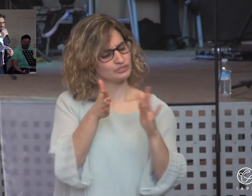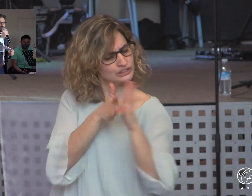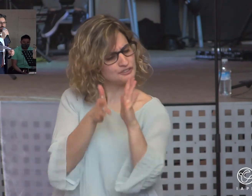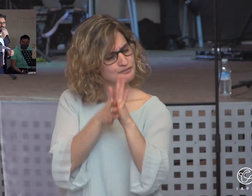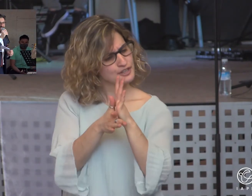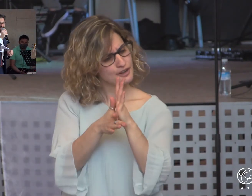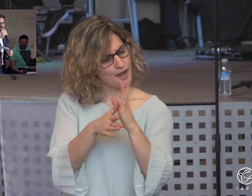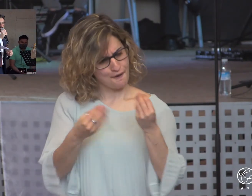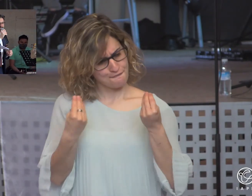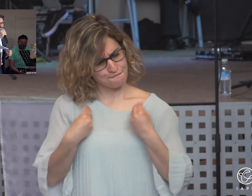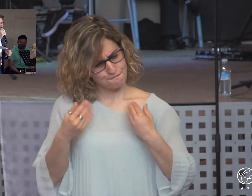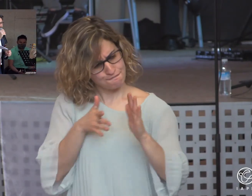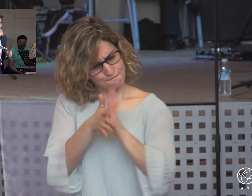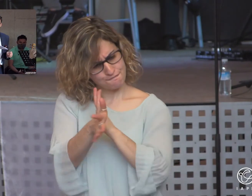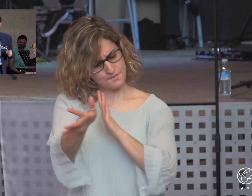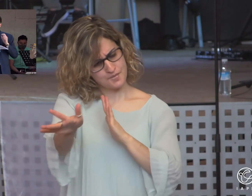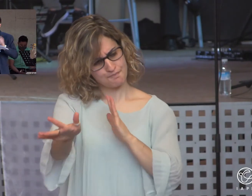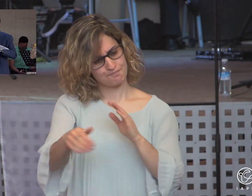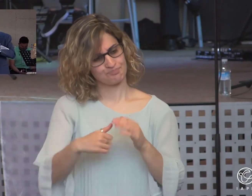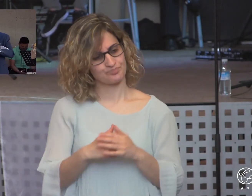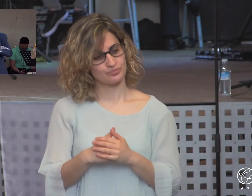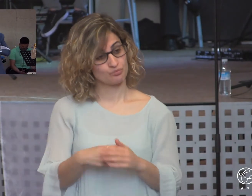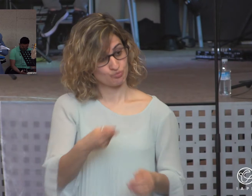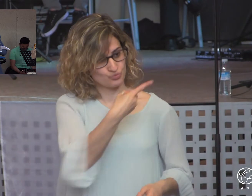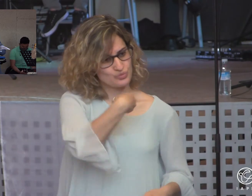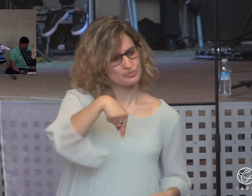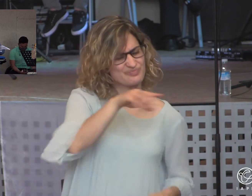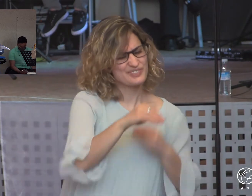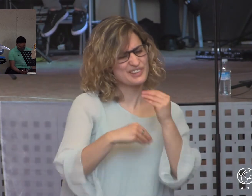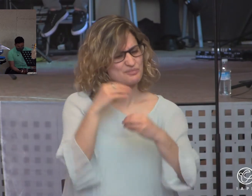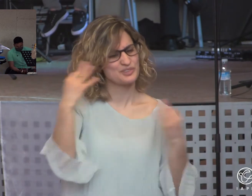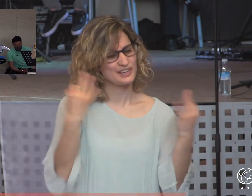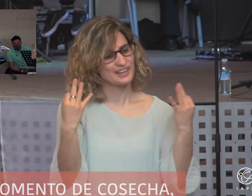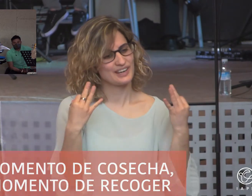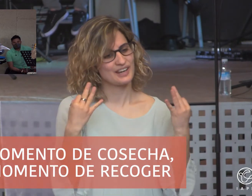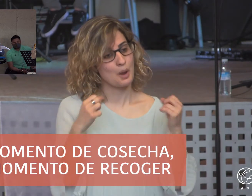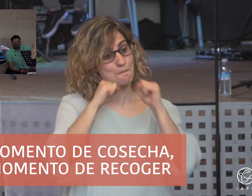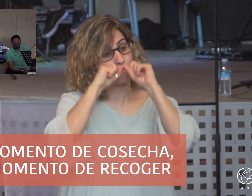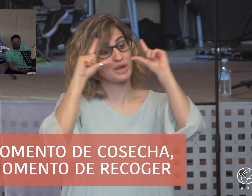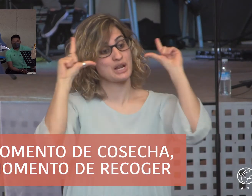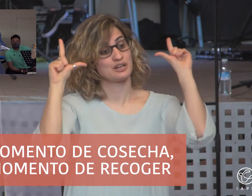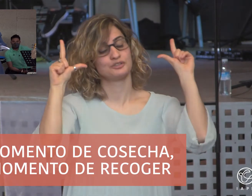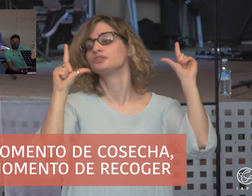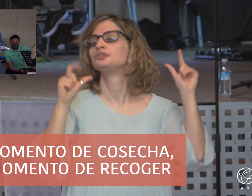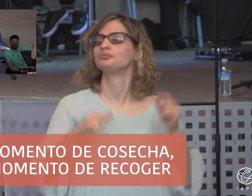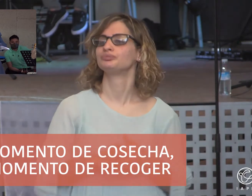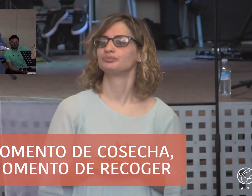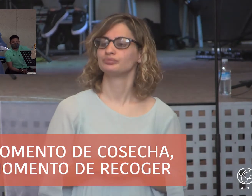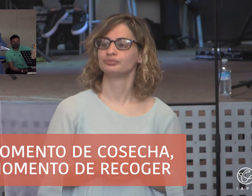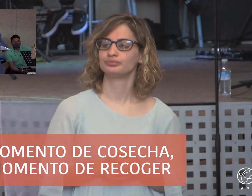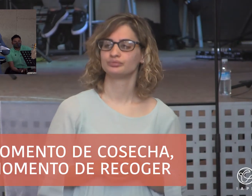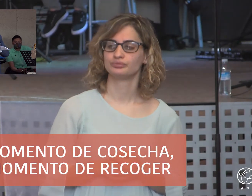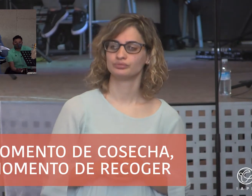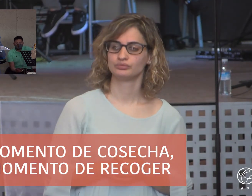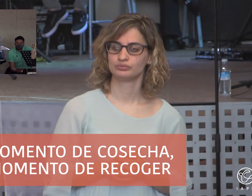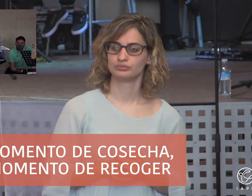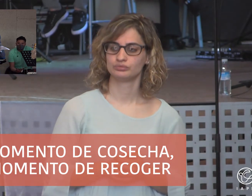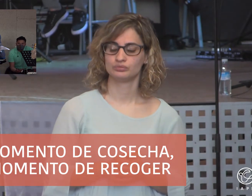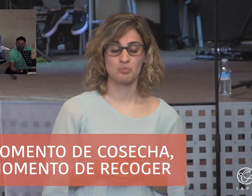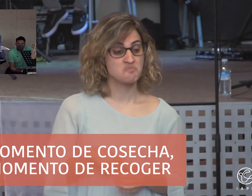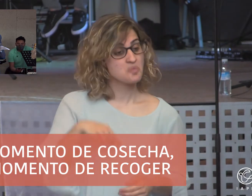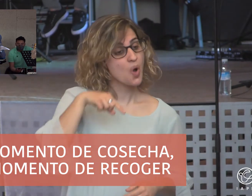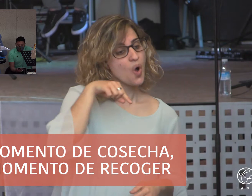Milagros, milagros, en su nombre, milagros. Momento de cosecha,